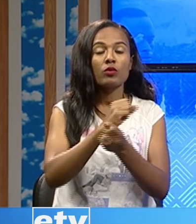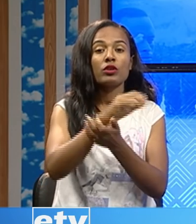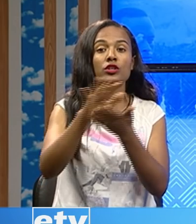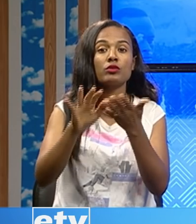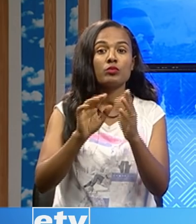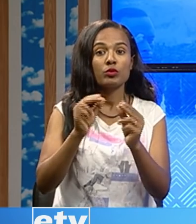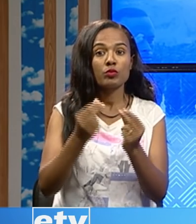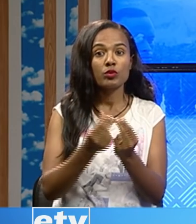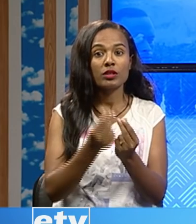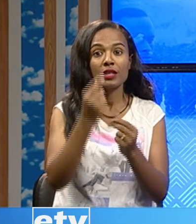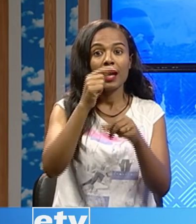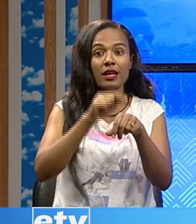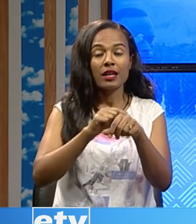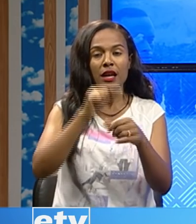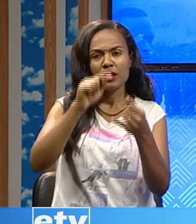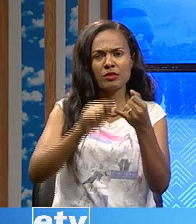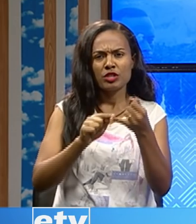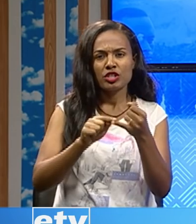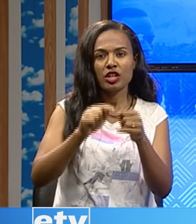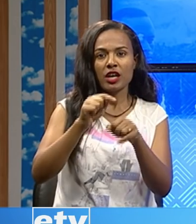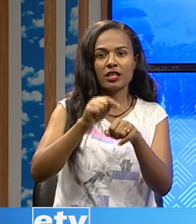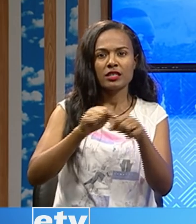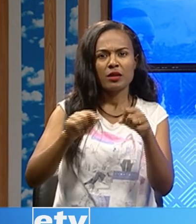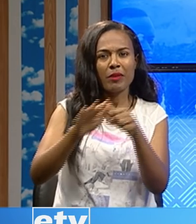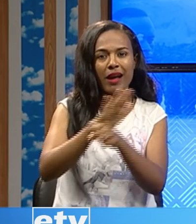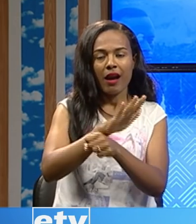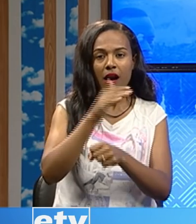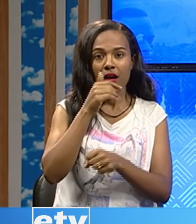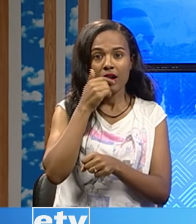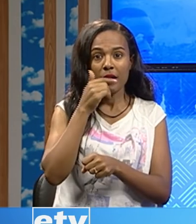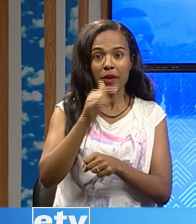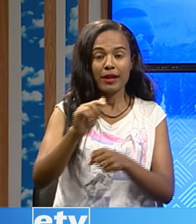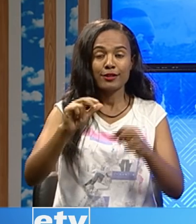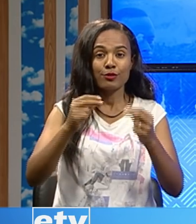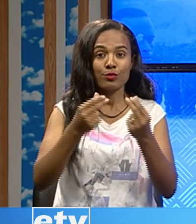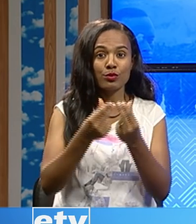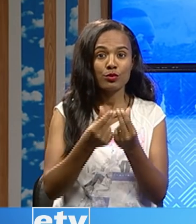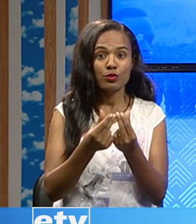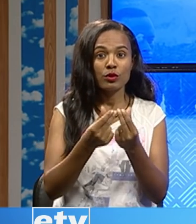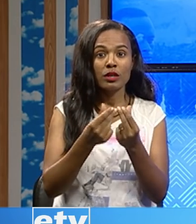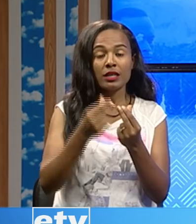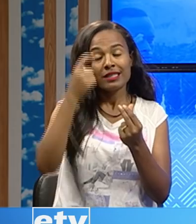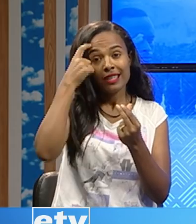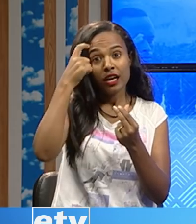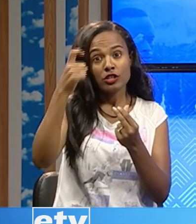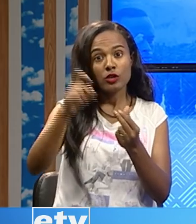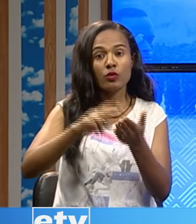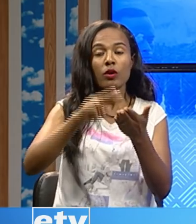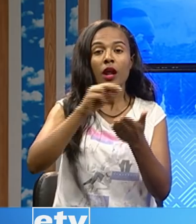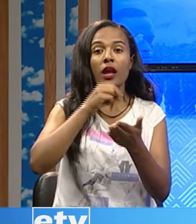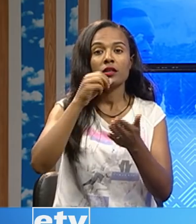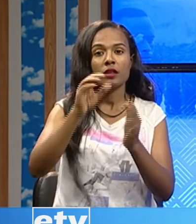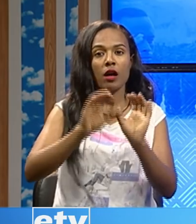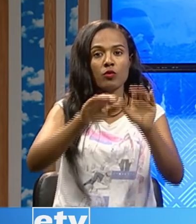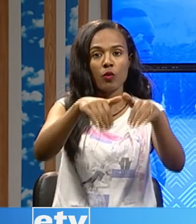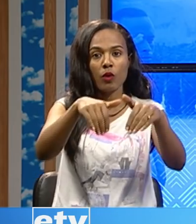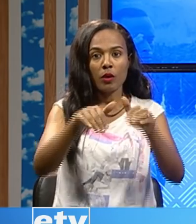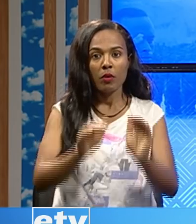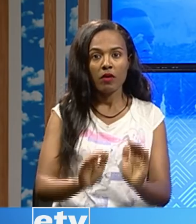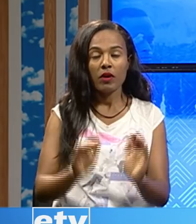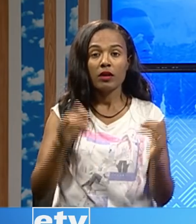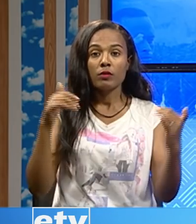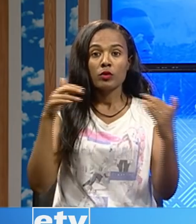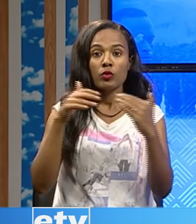ቡድን ላንዴና ለመጨረሻ ጊዜ በቃ ለማለት ቡድኑን እስከ ቅዠቱ እንዳይነሳ አድርጎ ለመቅበር